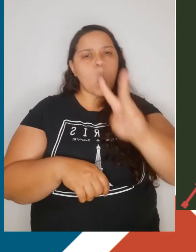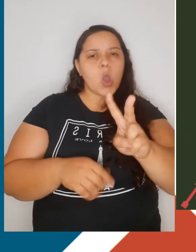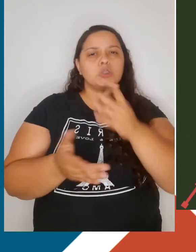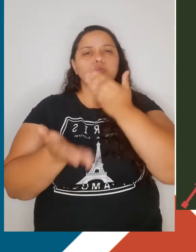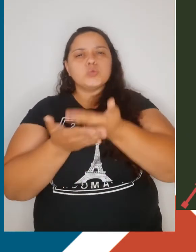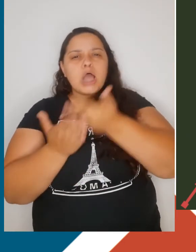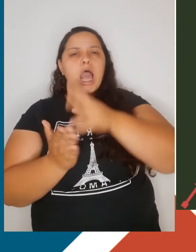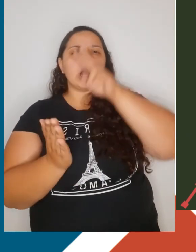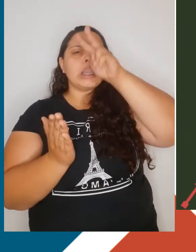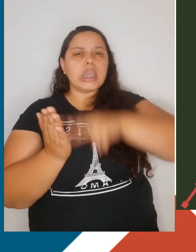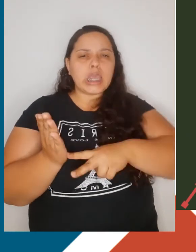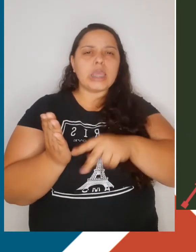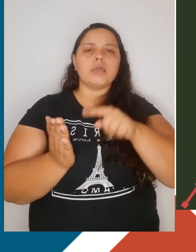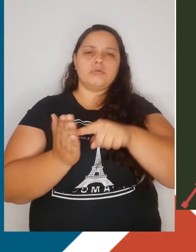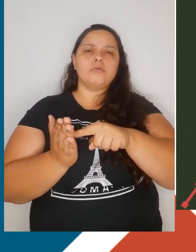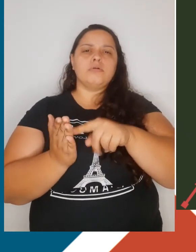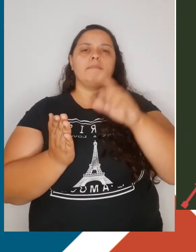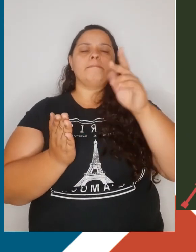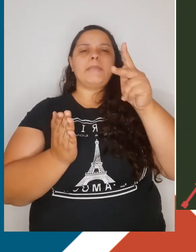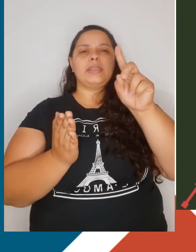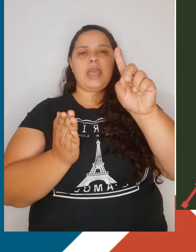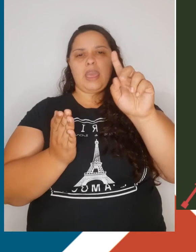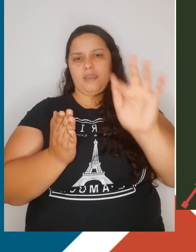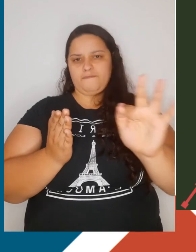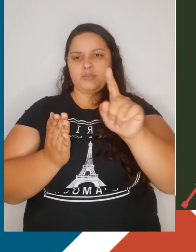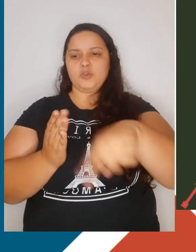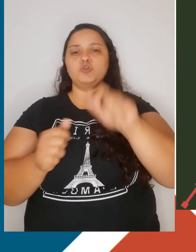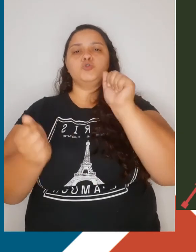dar uma olhadinha, aquela lidinha, uma estudada no PDF que vai